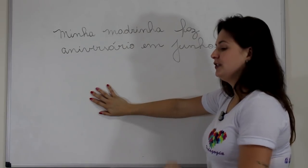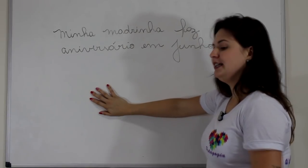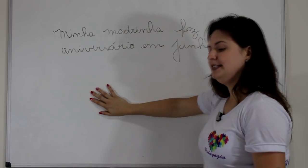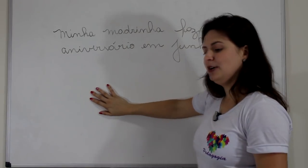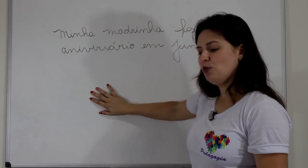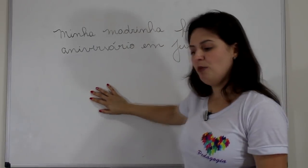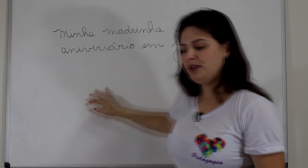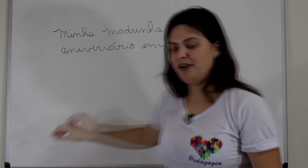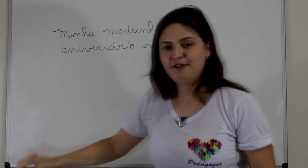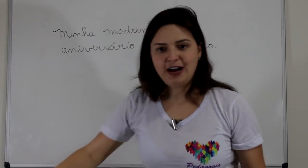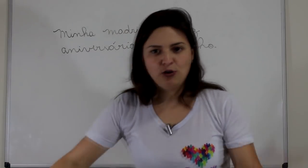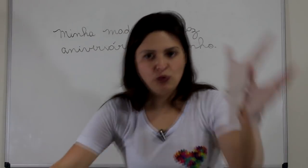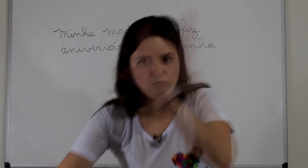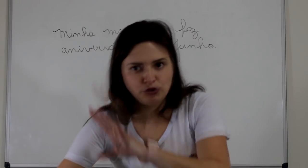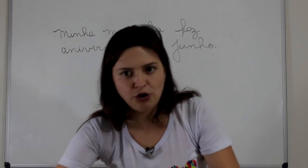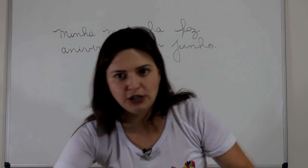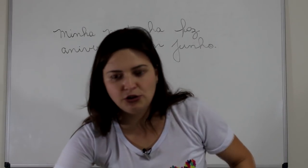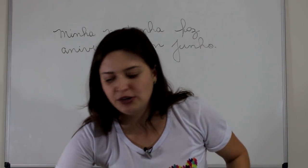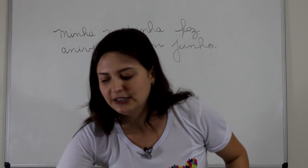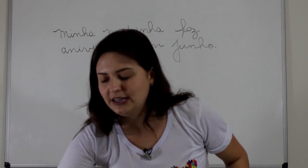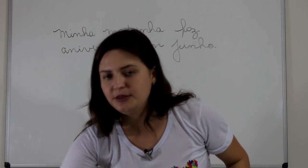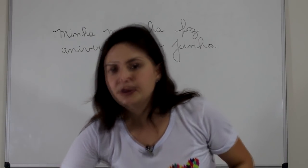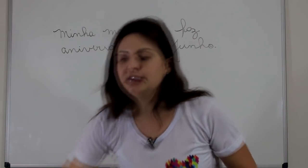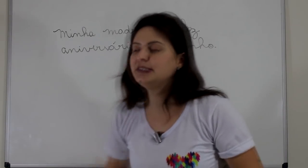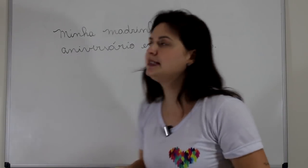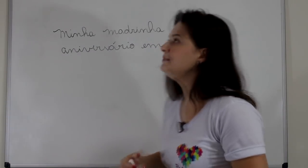toda, então como que vai ficar com troca-troca da Libras?